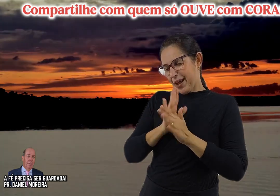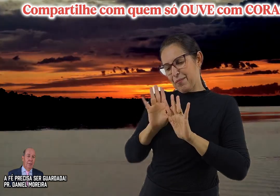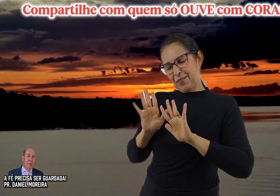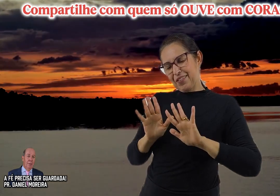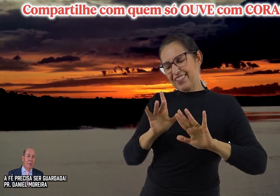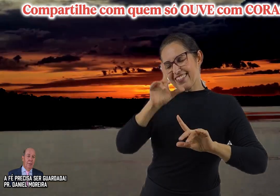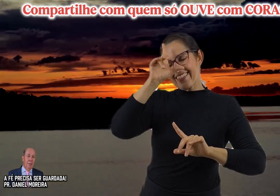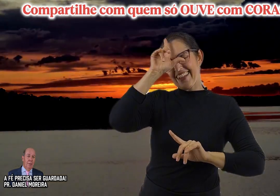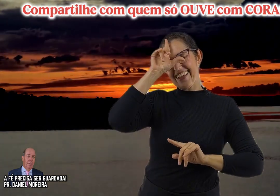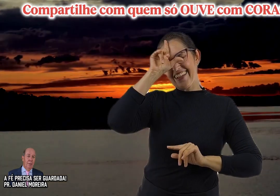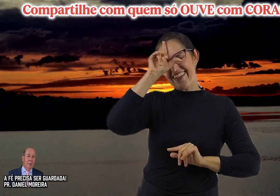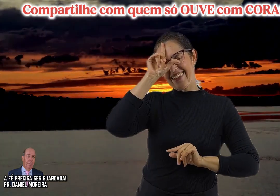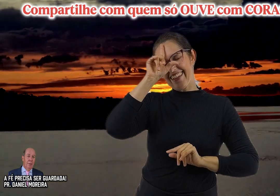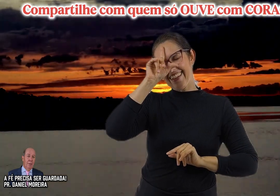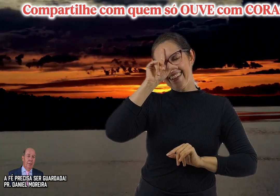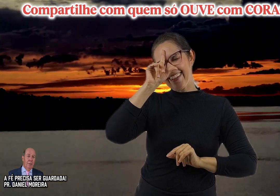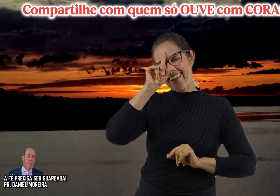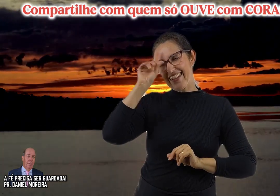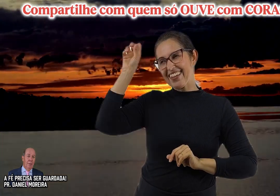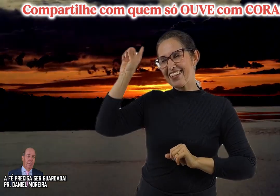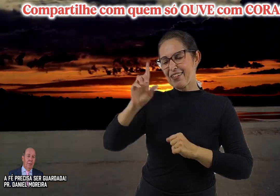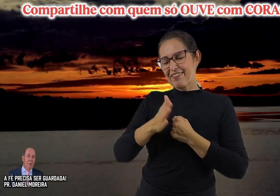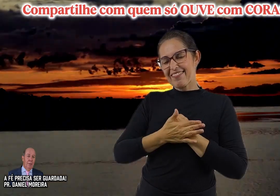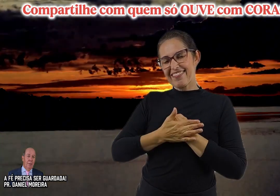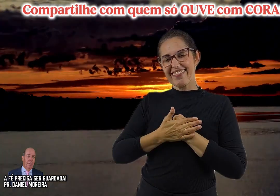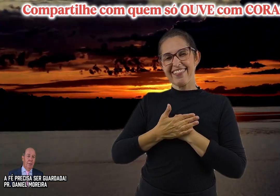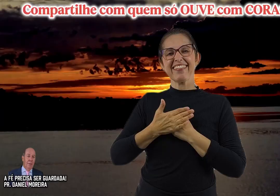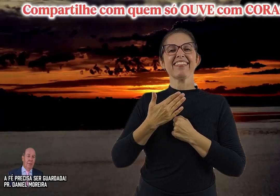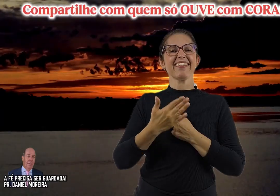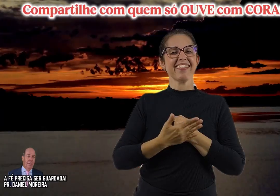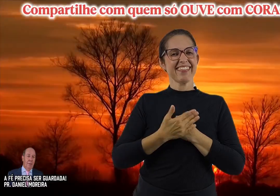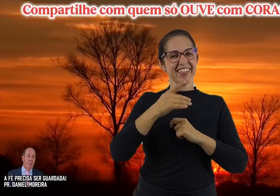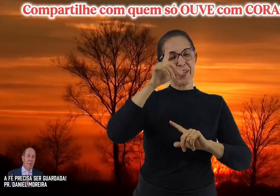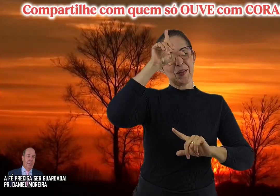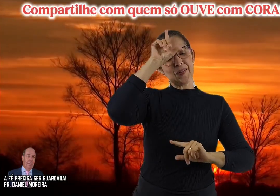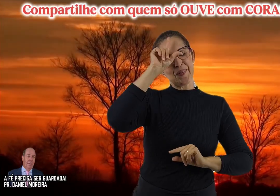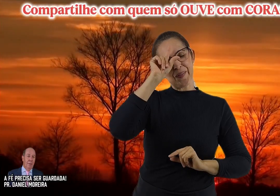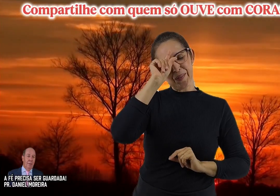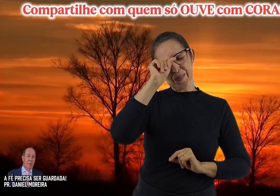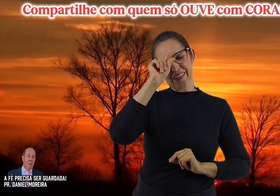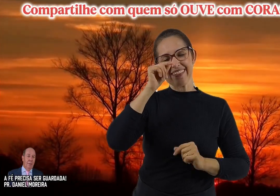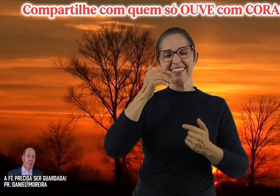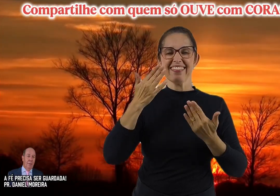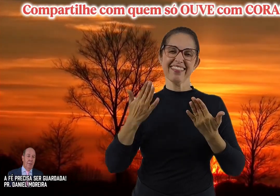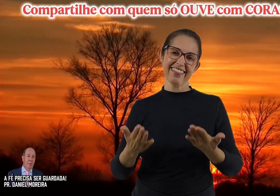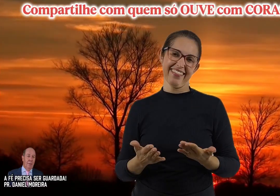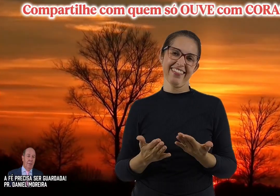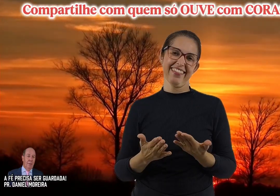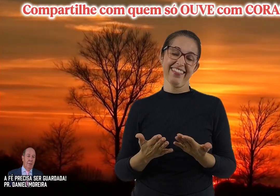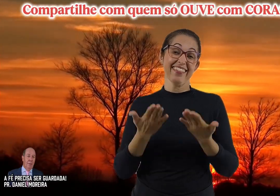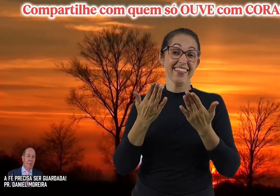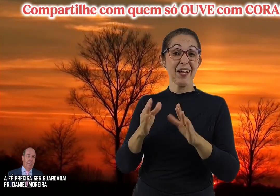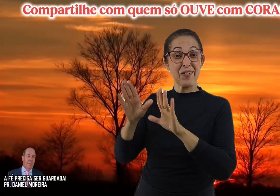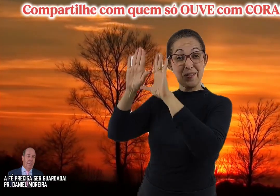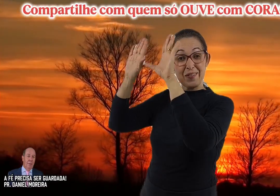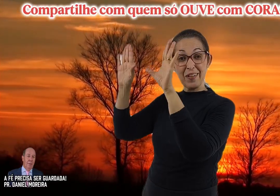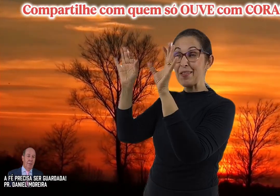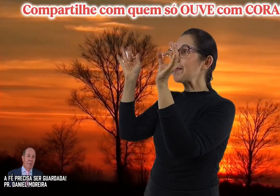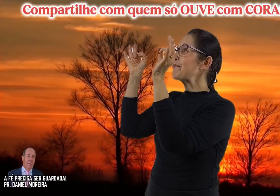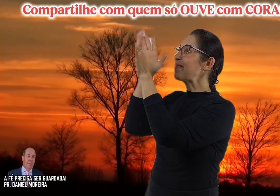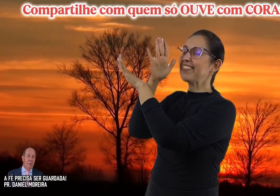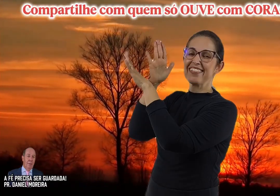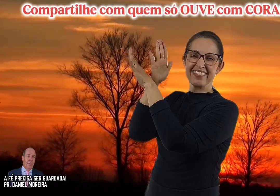o consolo veio, Deus me sarou. Meus irmãos, a eternidade está